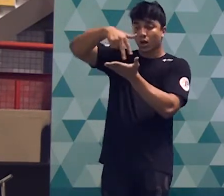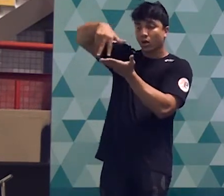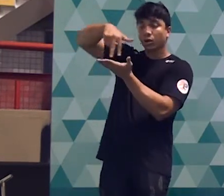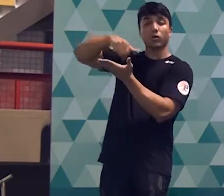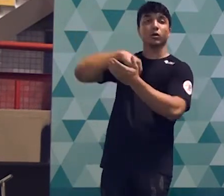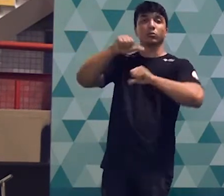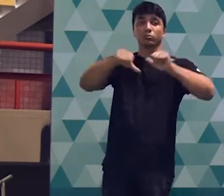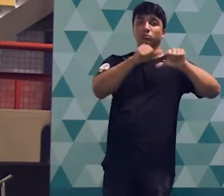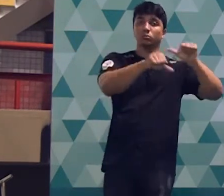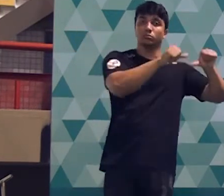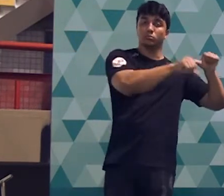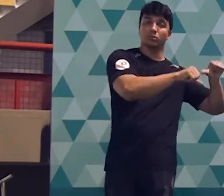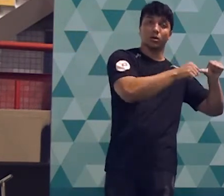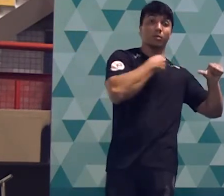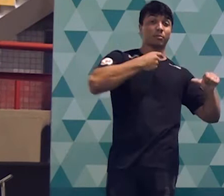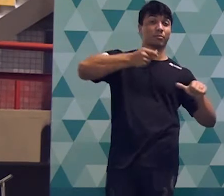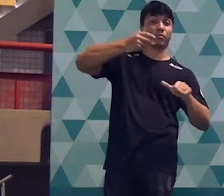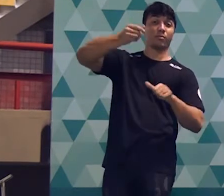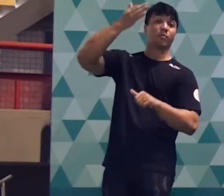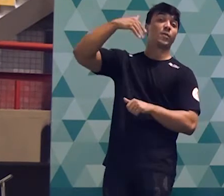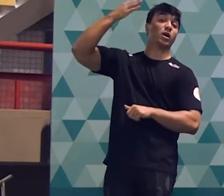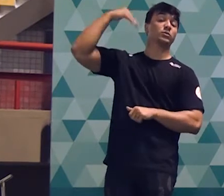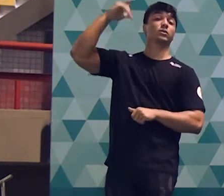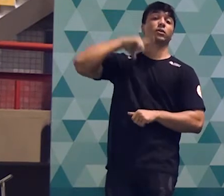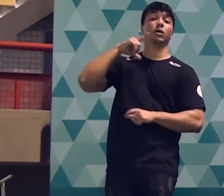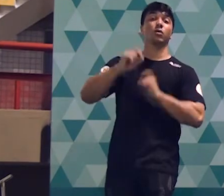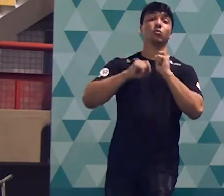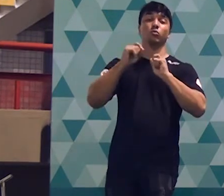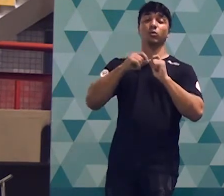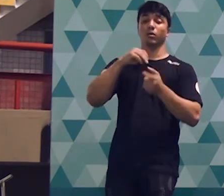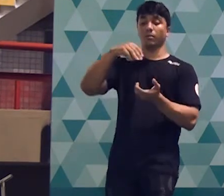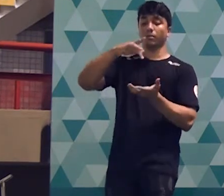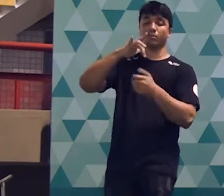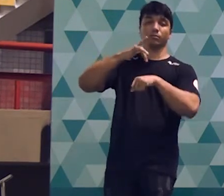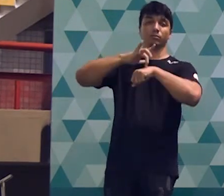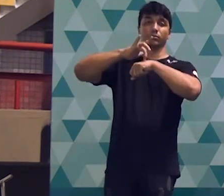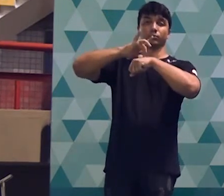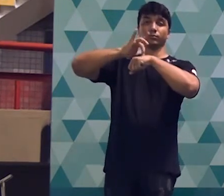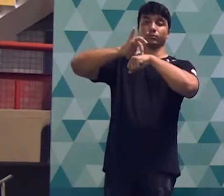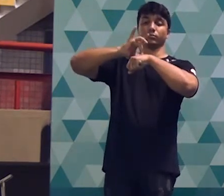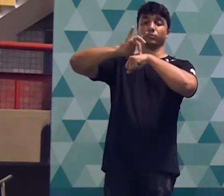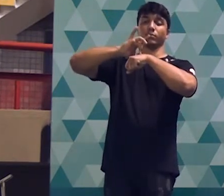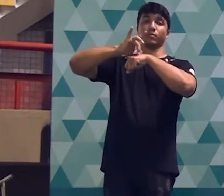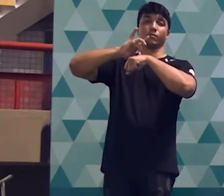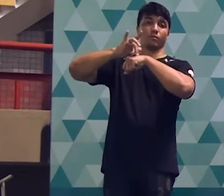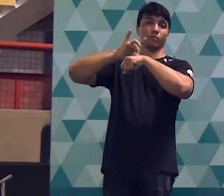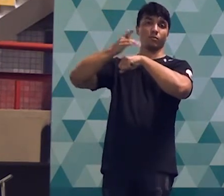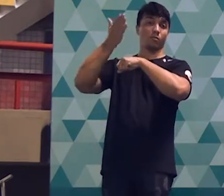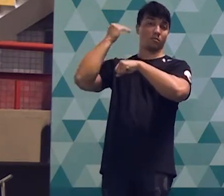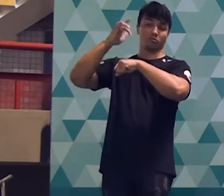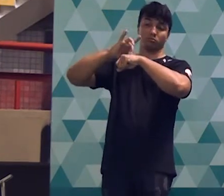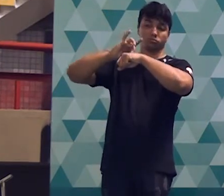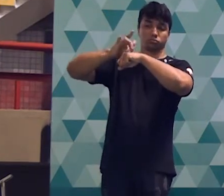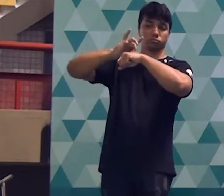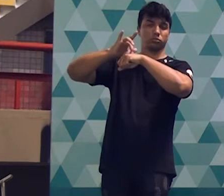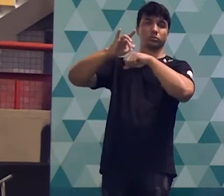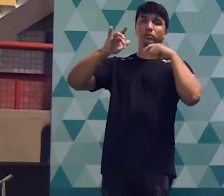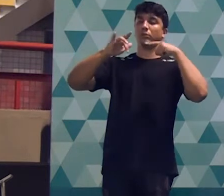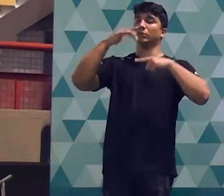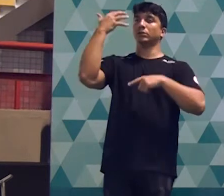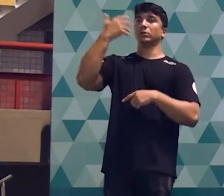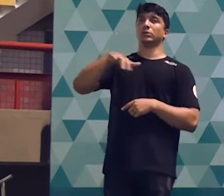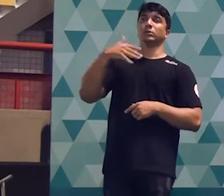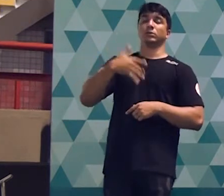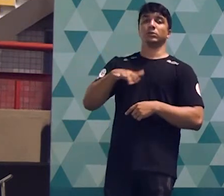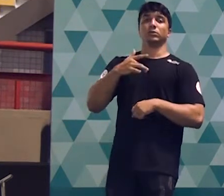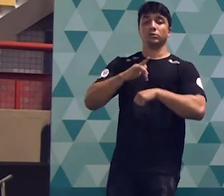mudando? Antigamente, existia o balé clássico. No balé clássico,